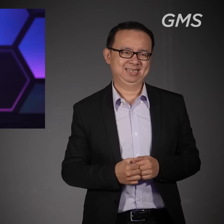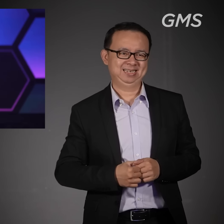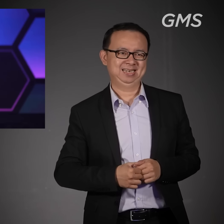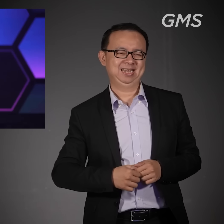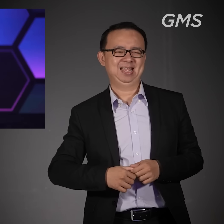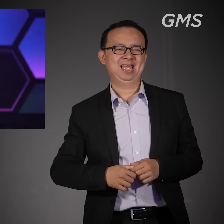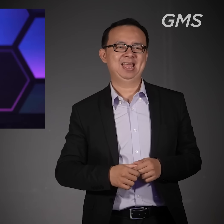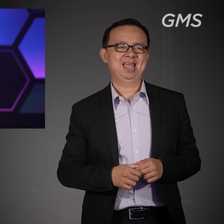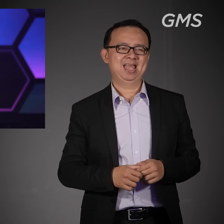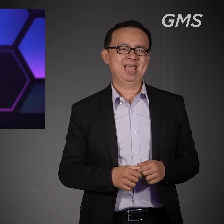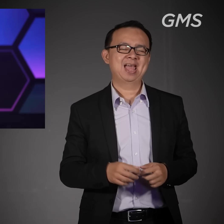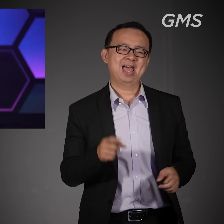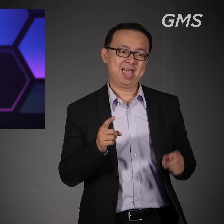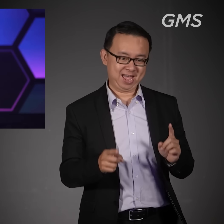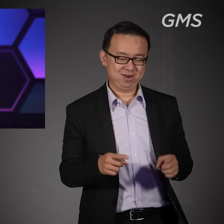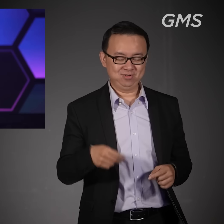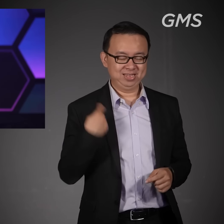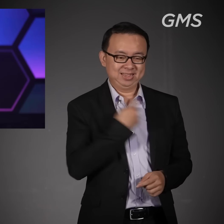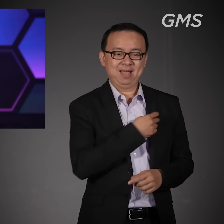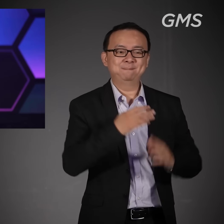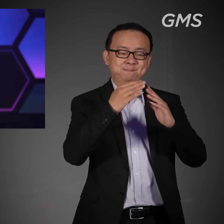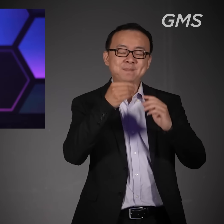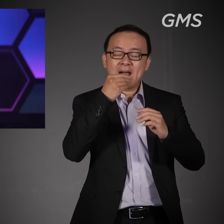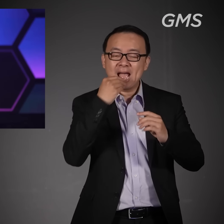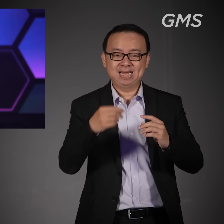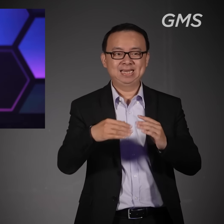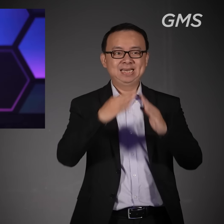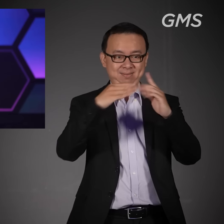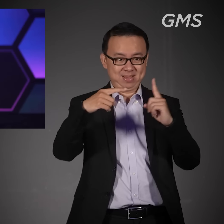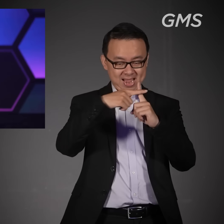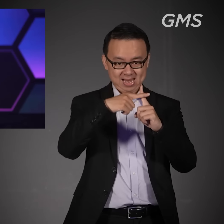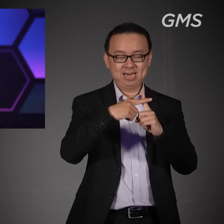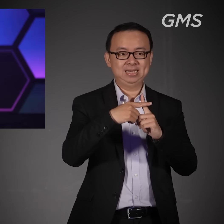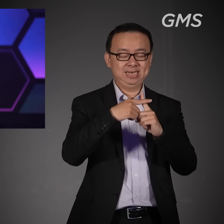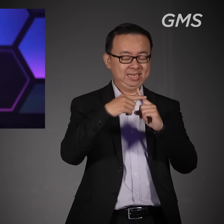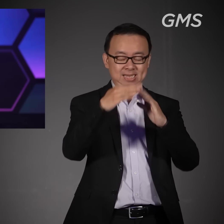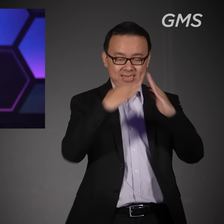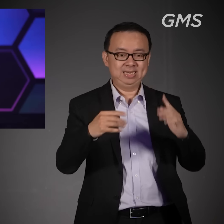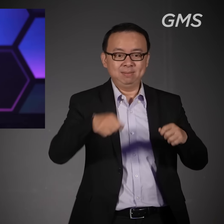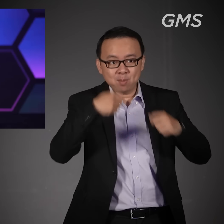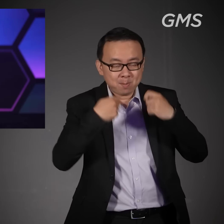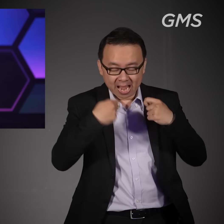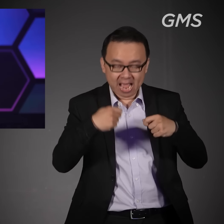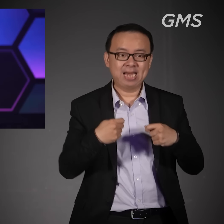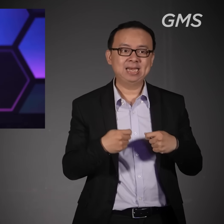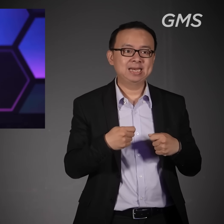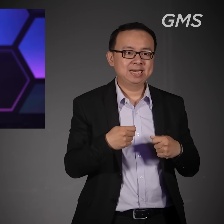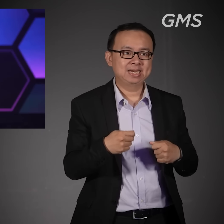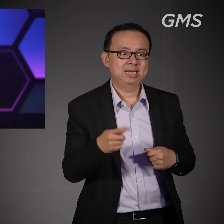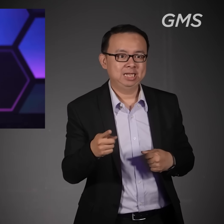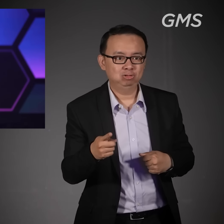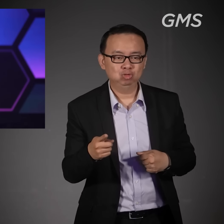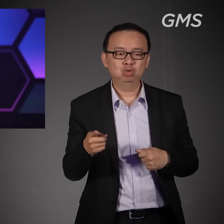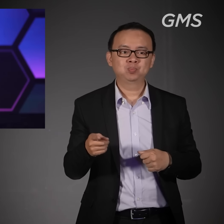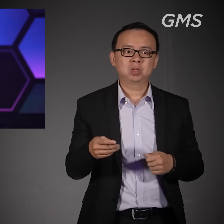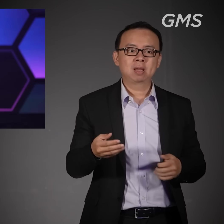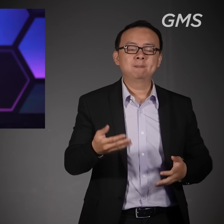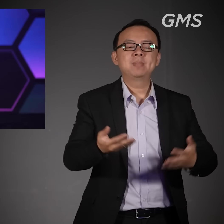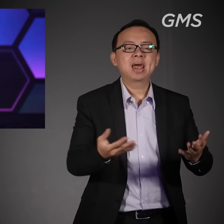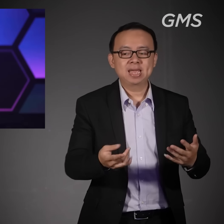yang melayani kita, nanti waktu restoran itu ada break sebentar, pelayannya berada di ujung sana, makan makanan sendiri itu pun bukan